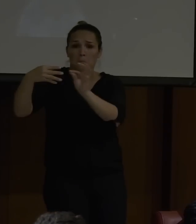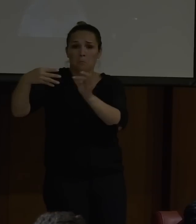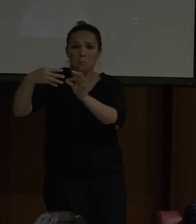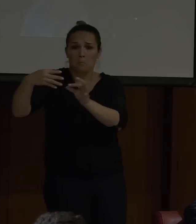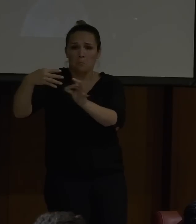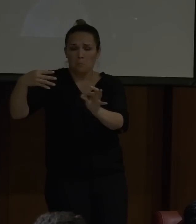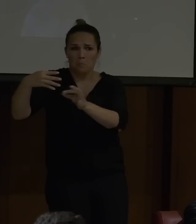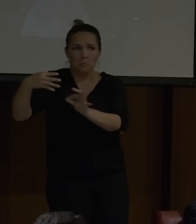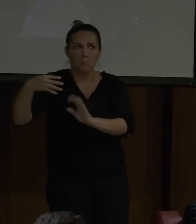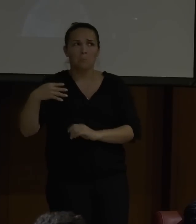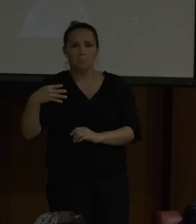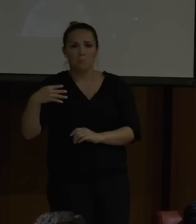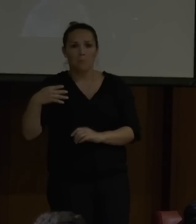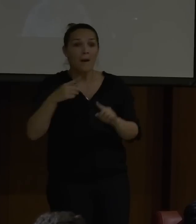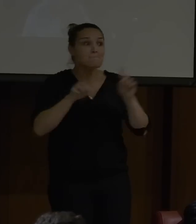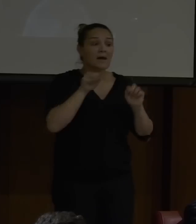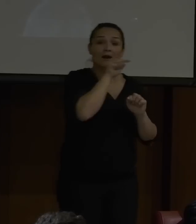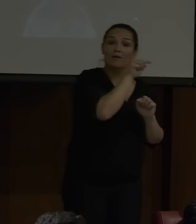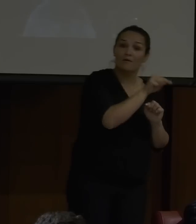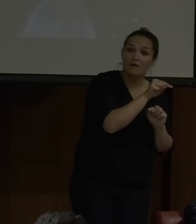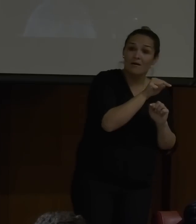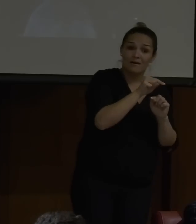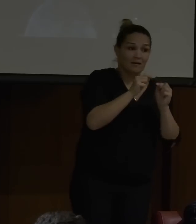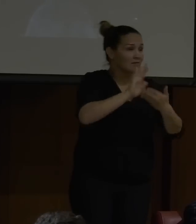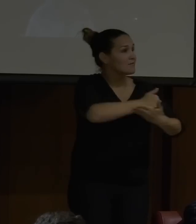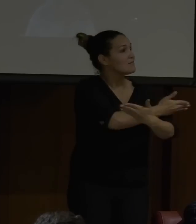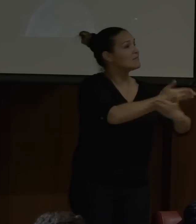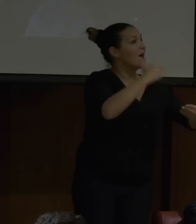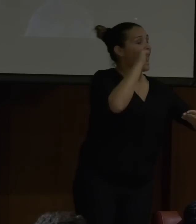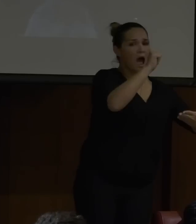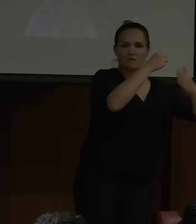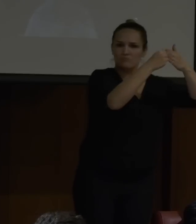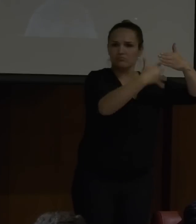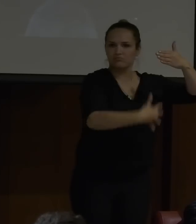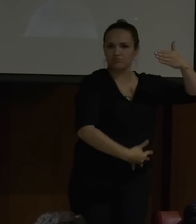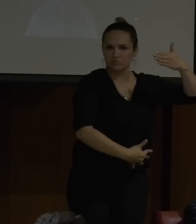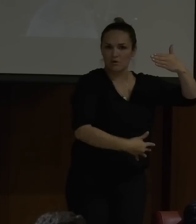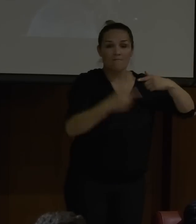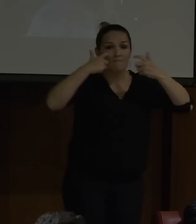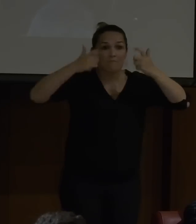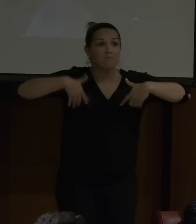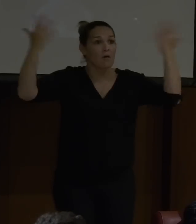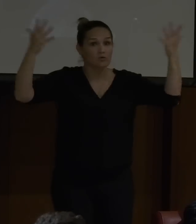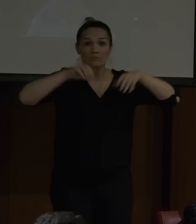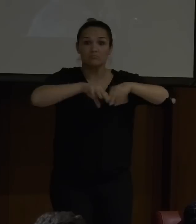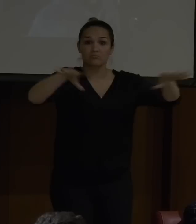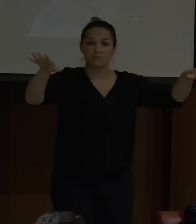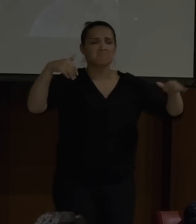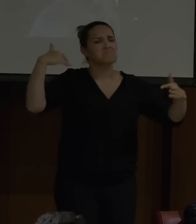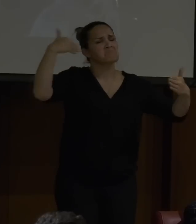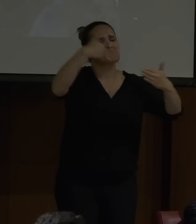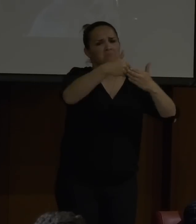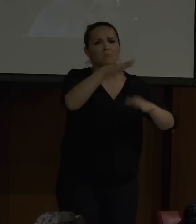canciones, lo de Matilde Lina, se hizo famosa la canción. Muchos años después a Leandro lo entrevistaron y